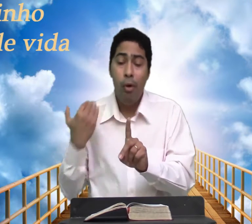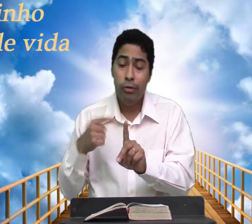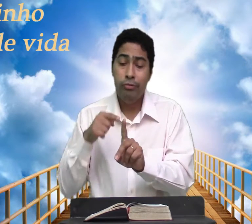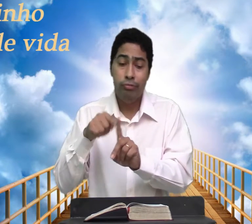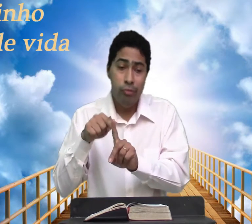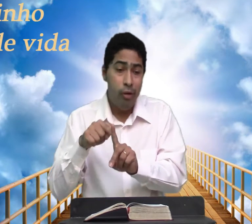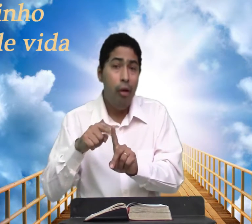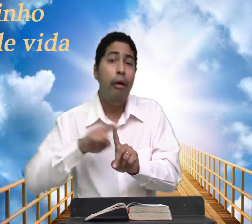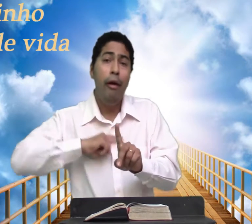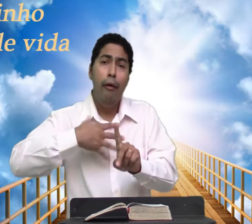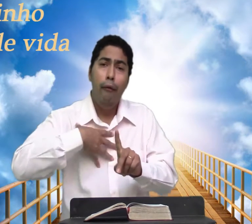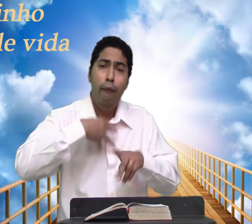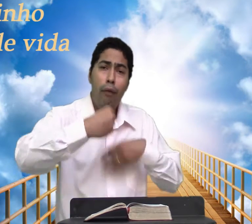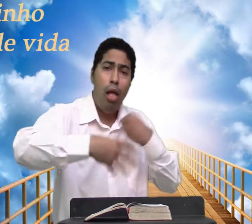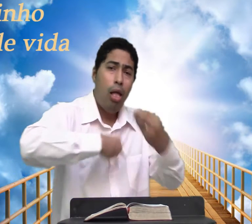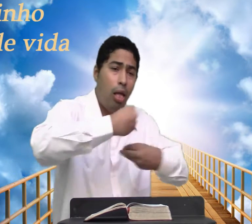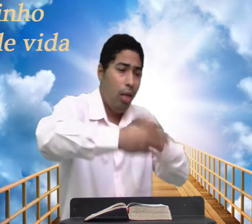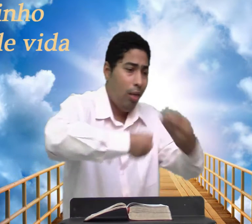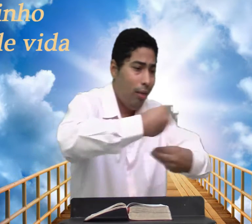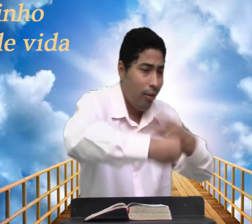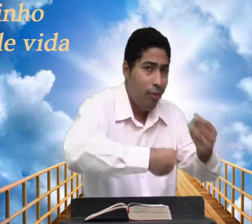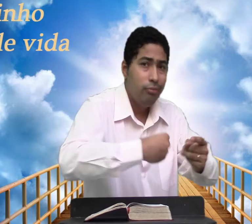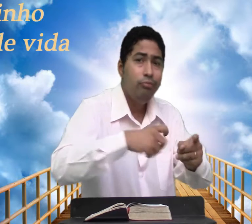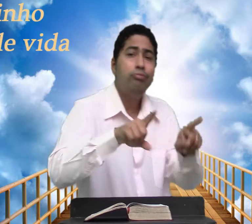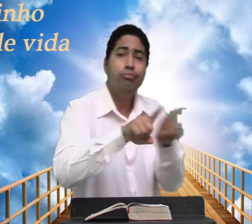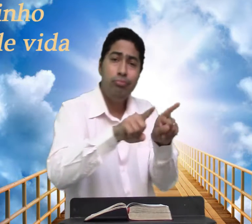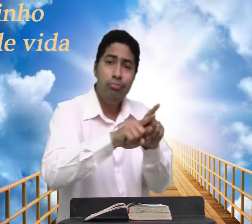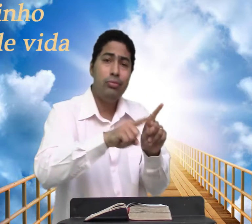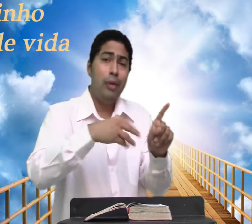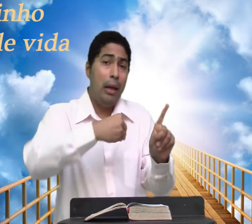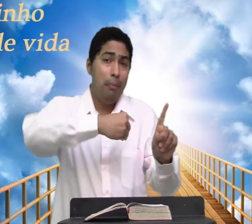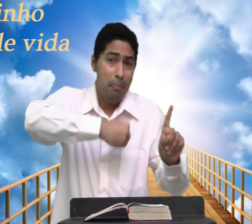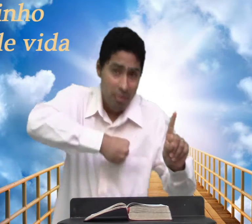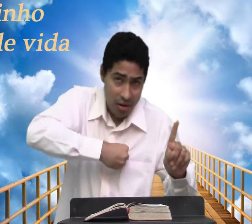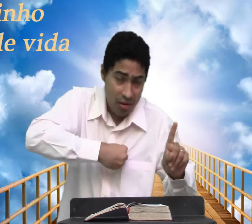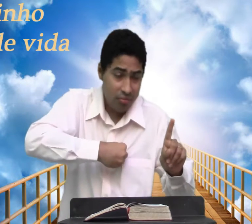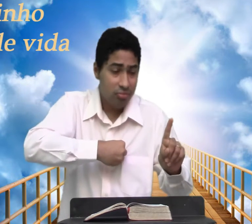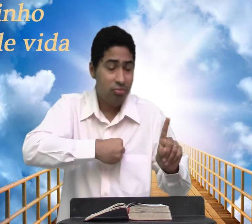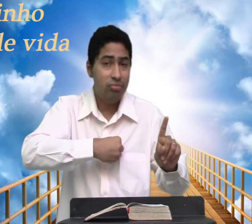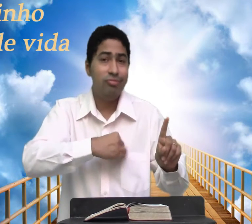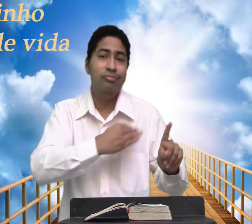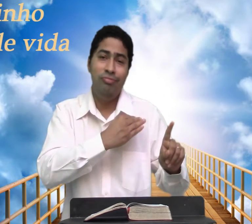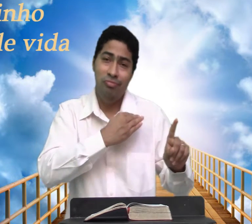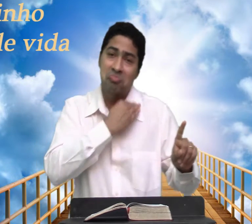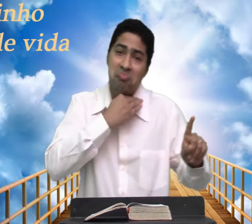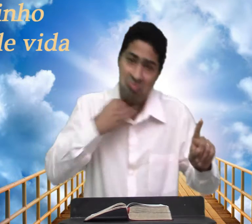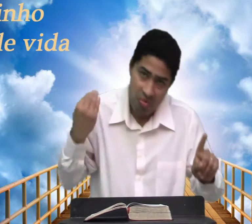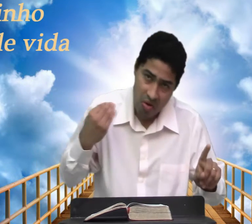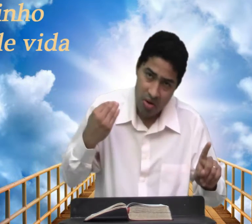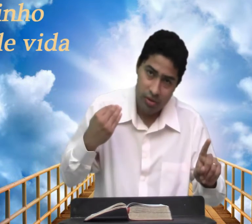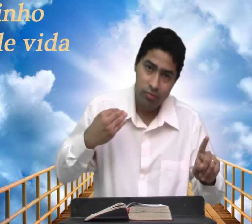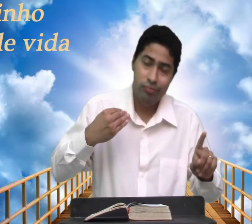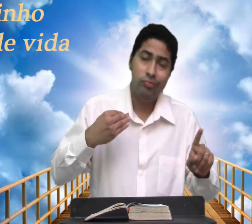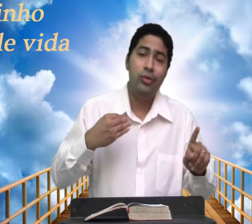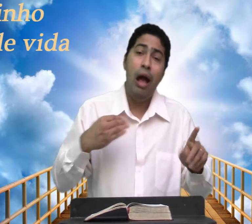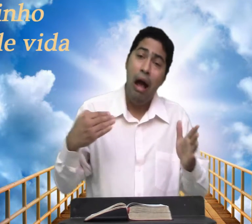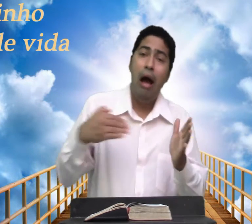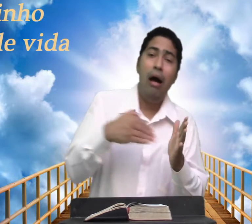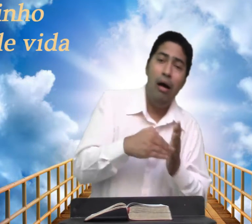e através dele toda a sua geração, filhos e filhos também tiveram pecado. E assim como o pecado entrou no